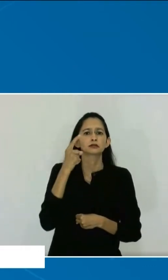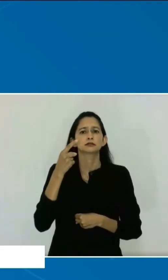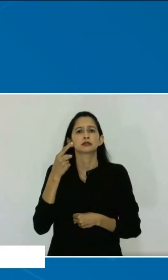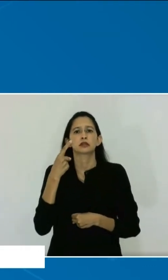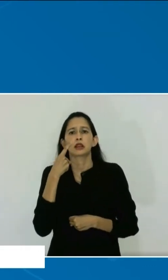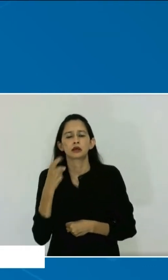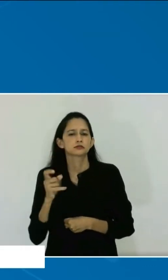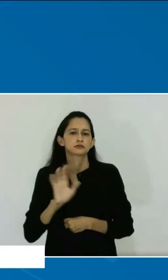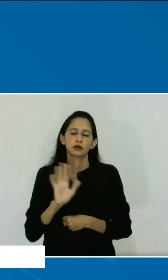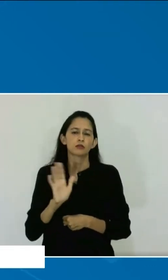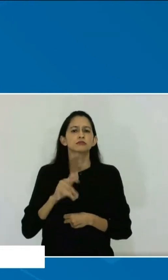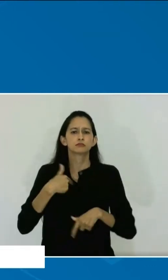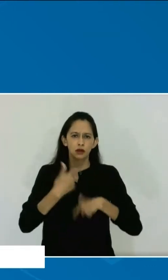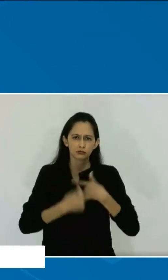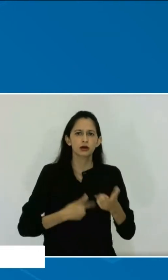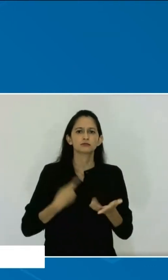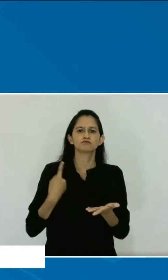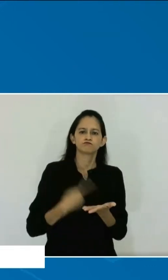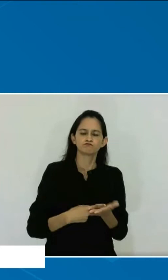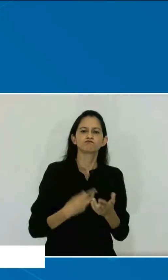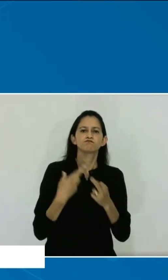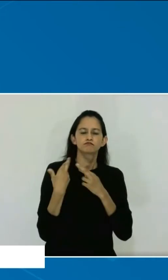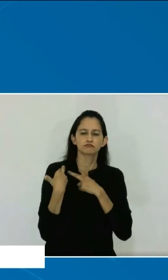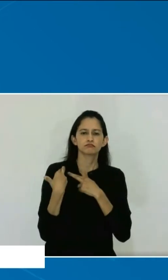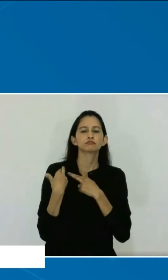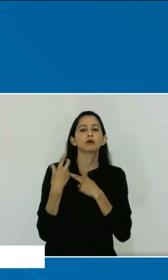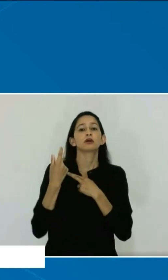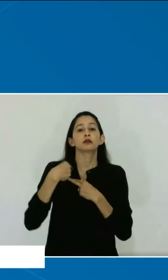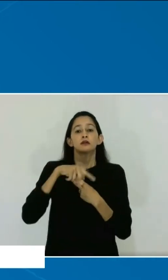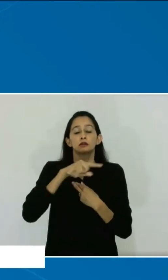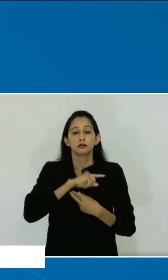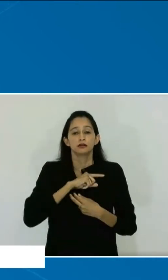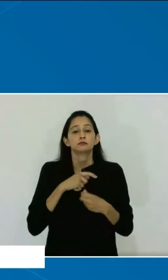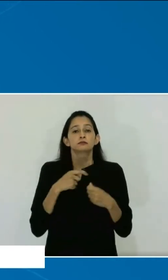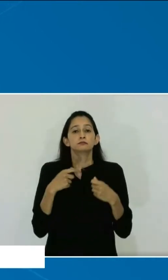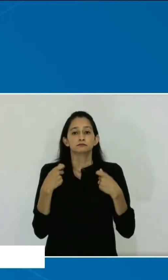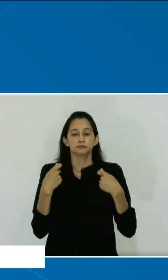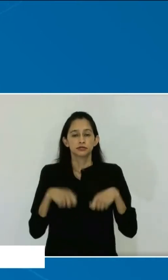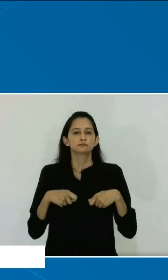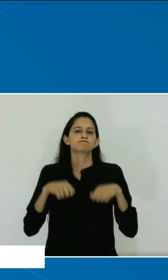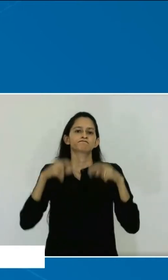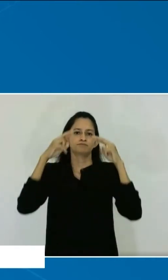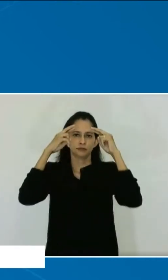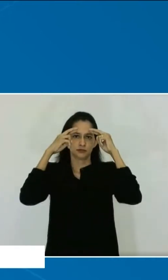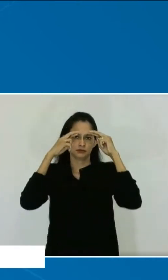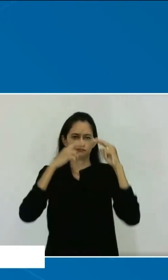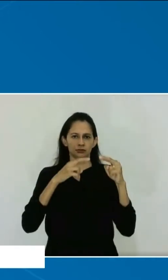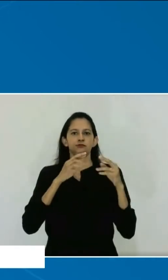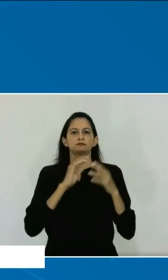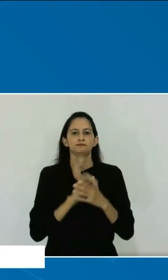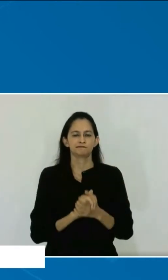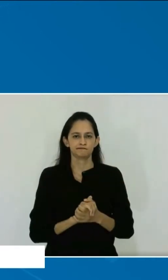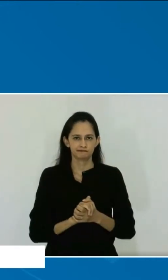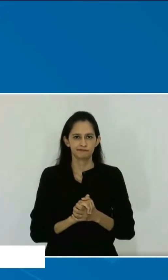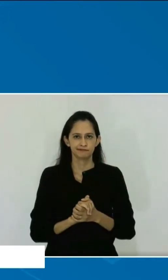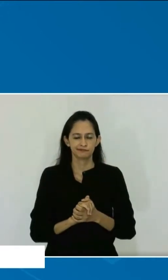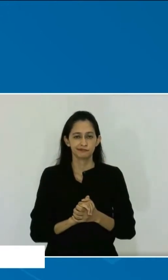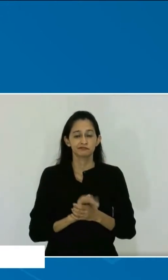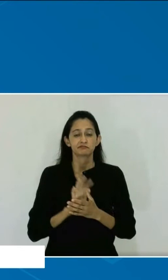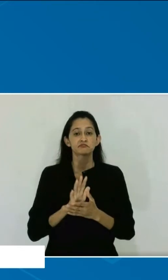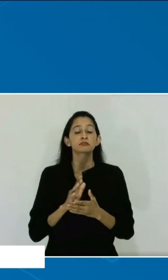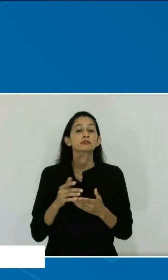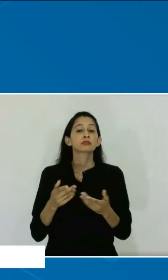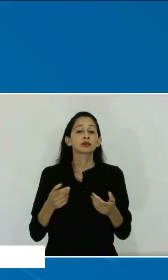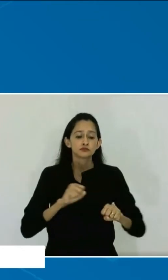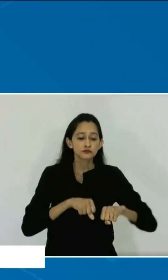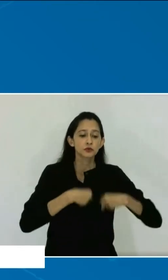mas a gente entende que mereceríamos pelo menos o respeito. O retorno que nós estamos recebendo